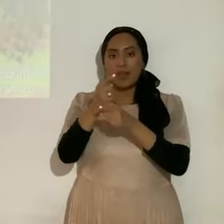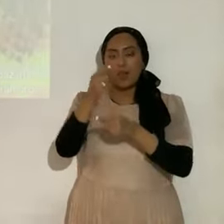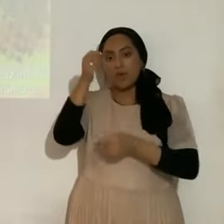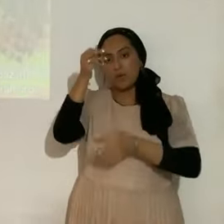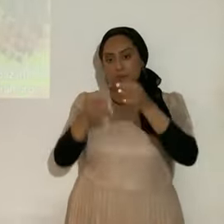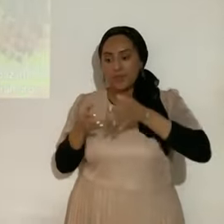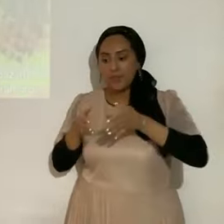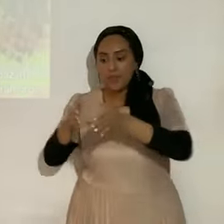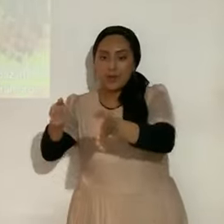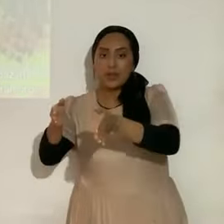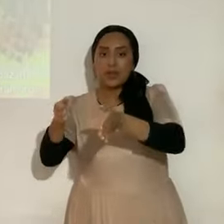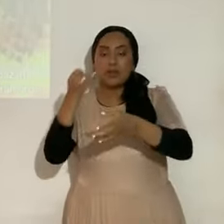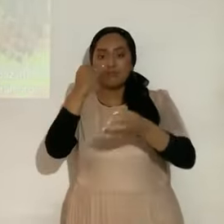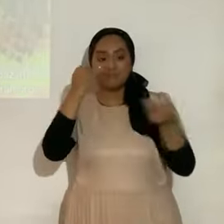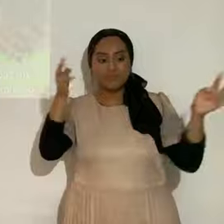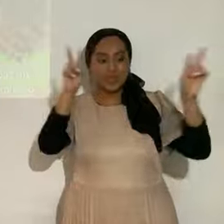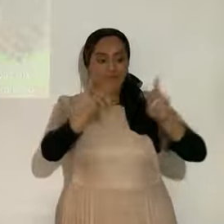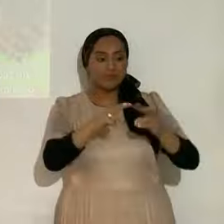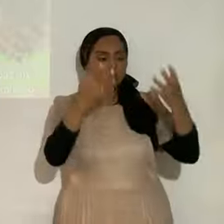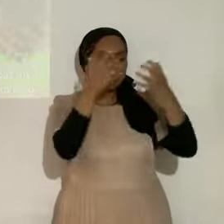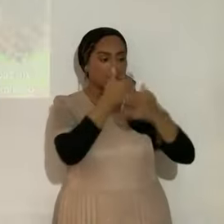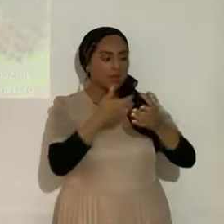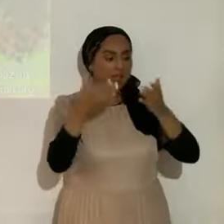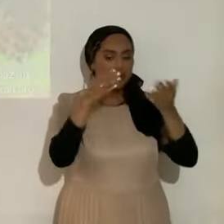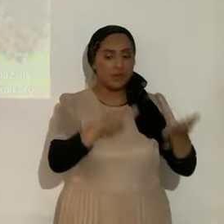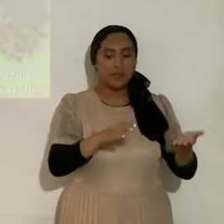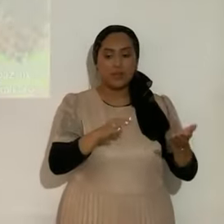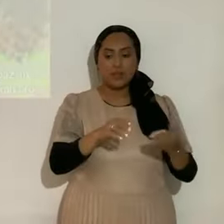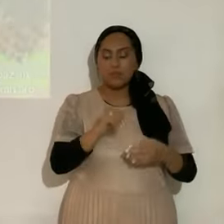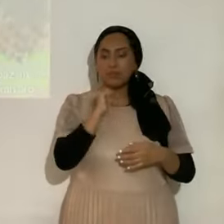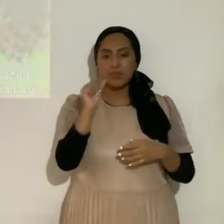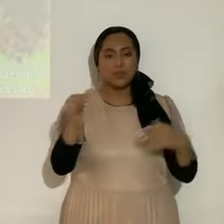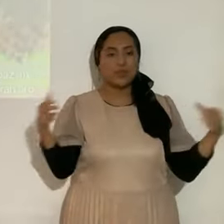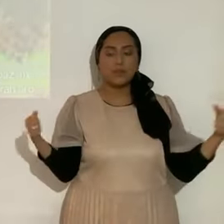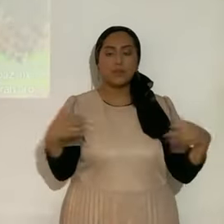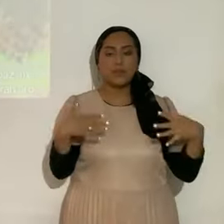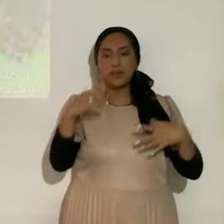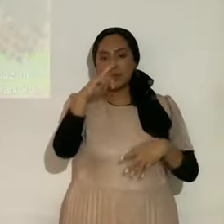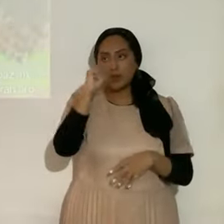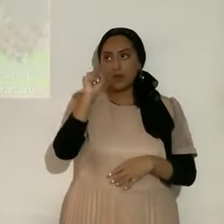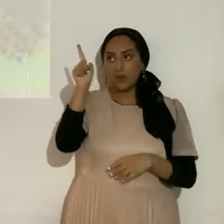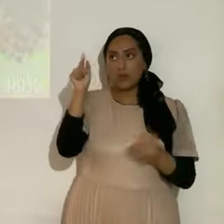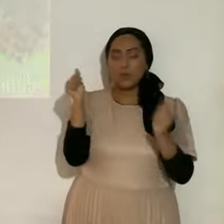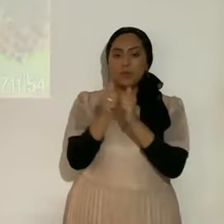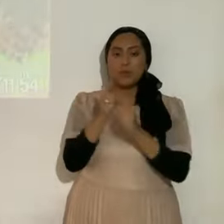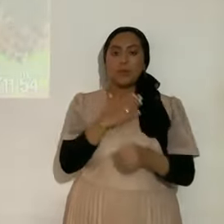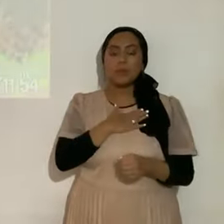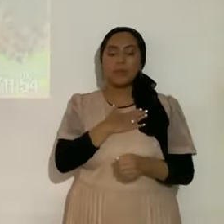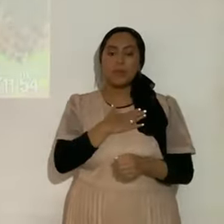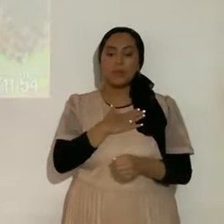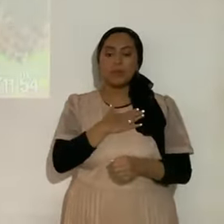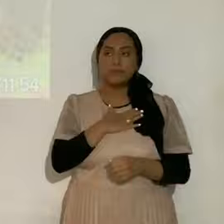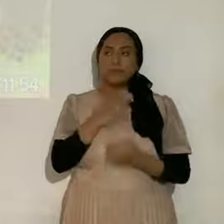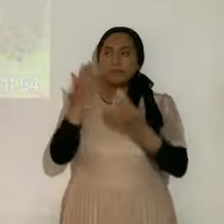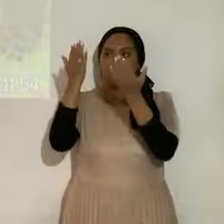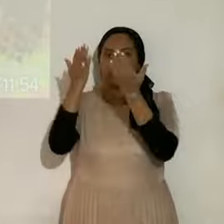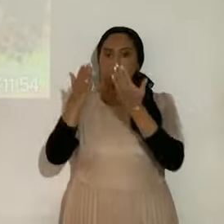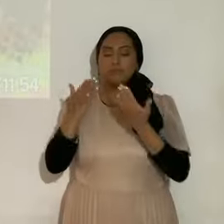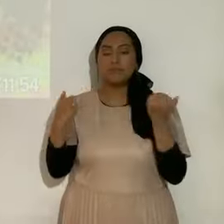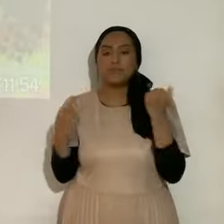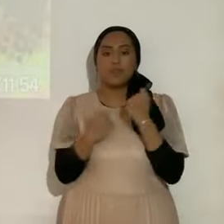de su nombre. Aunque ande en valle de sombra de muerte, no temeré mal alguno, porque tú estarás conmigo. Tu vara y tu cayado me